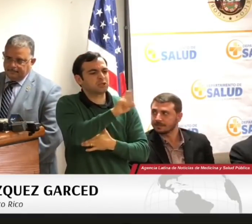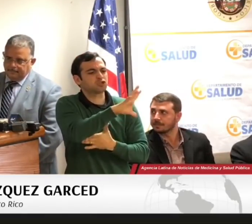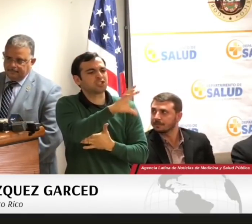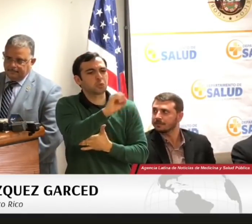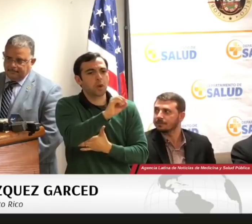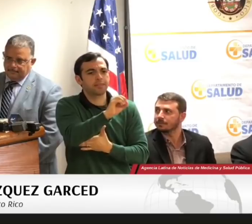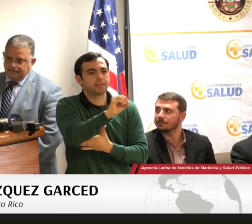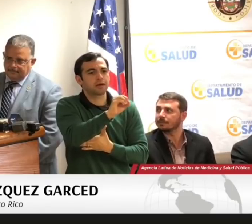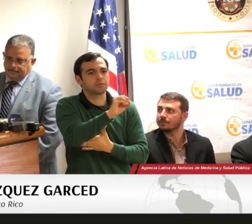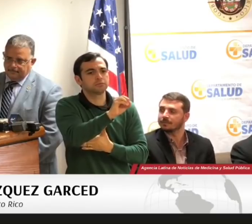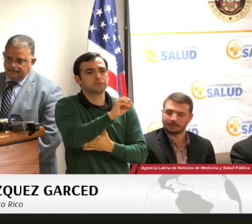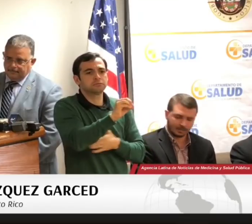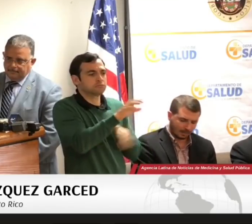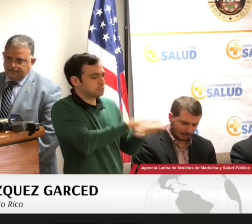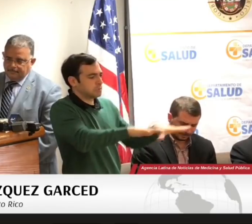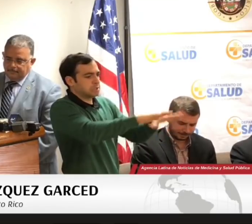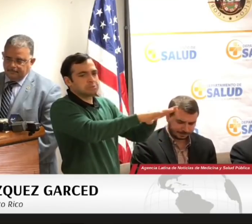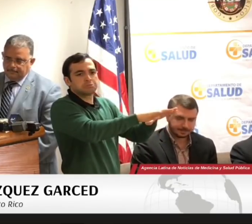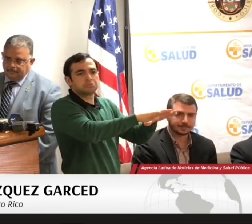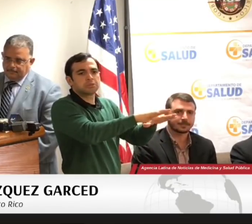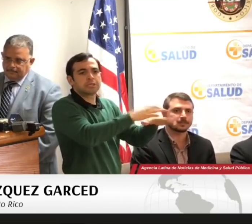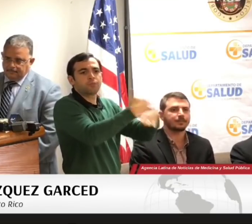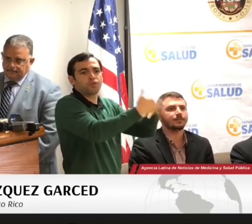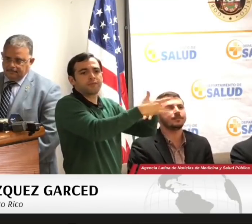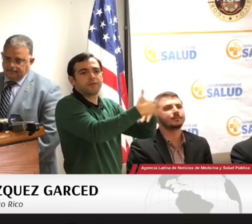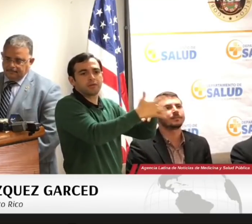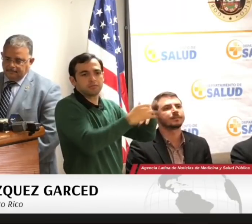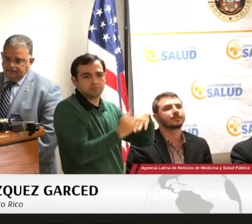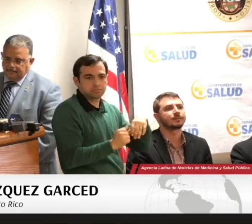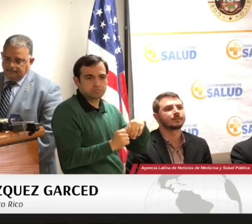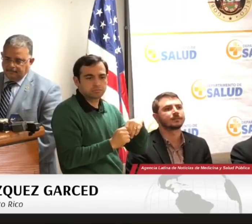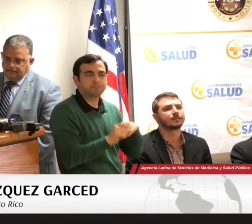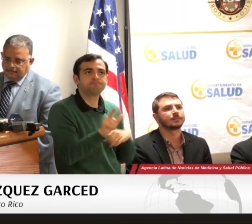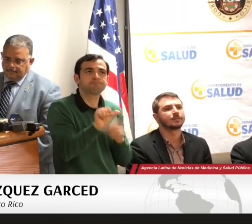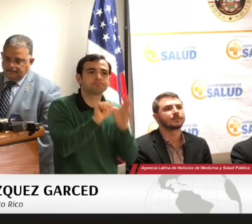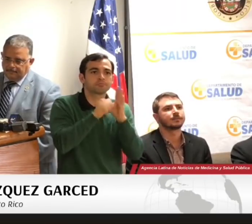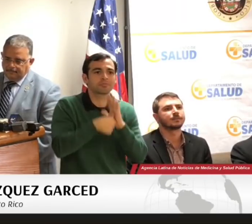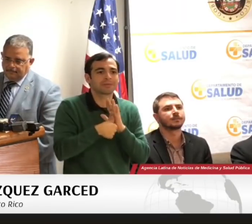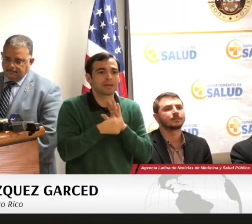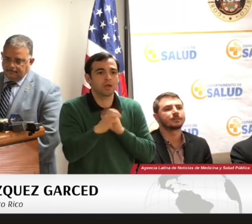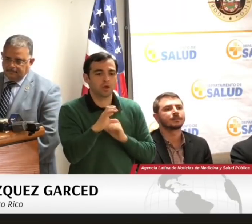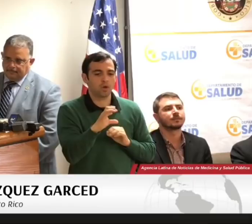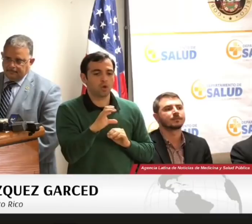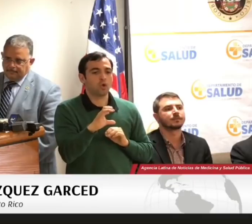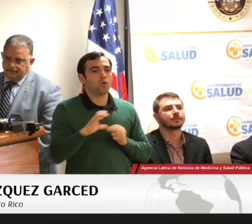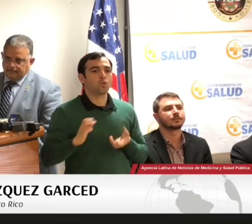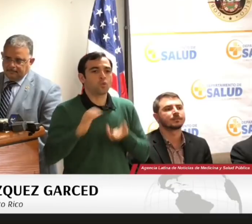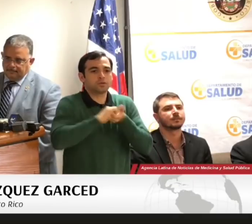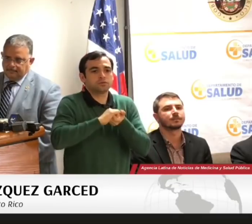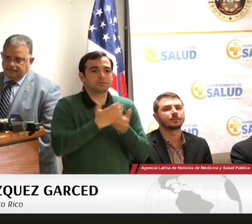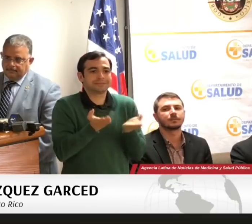150 espacios. Cabe recalcar que lo que se llaman coaliciones de servicios de salud,